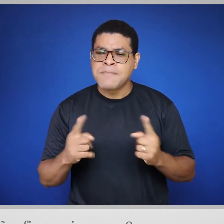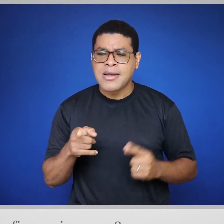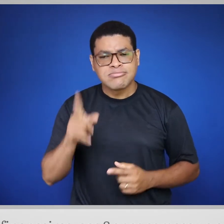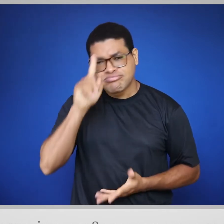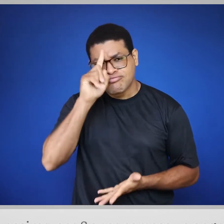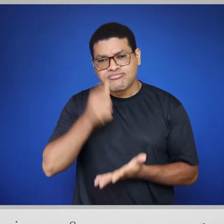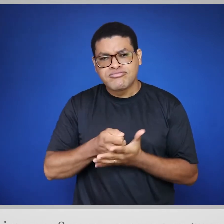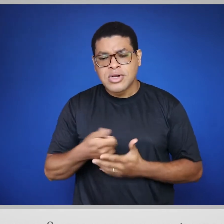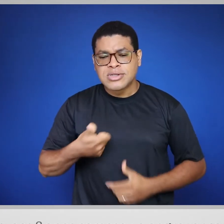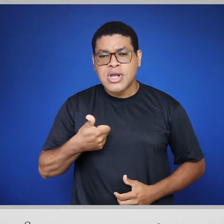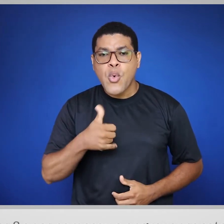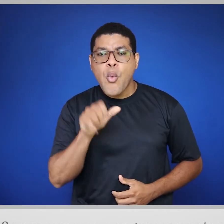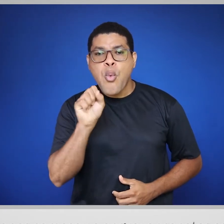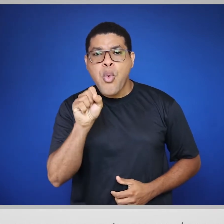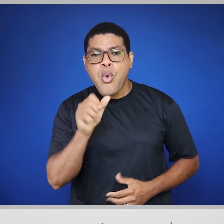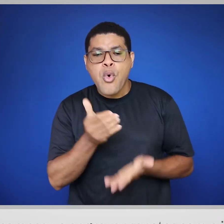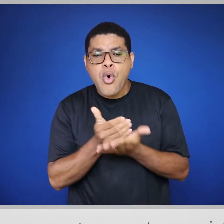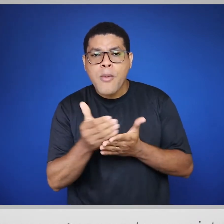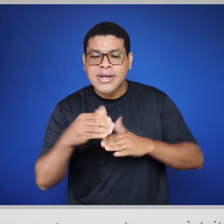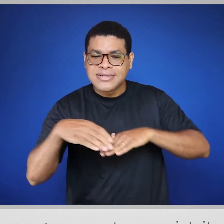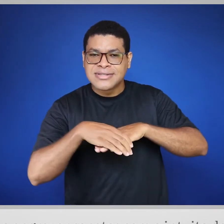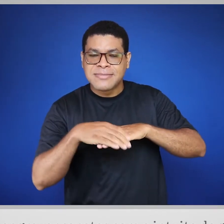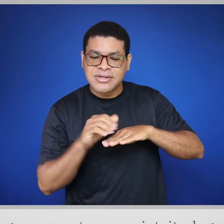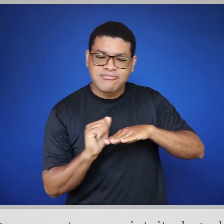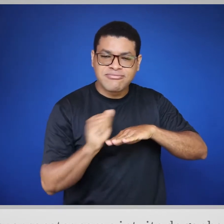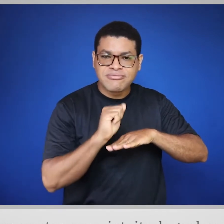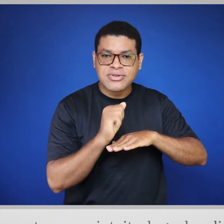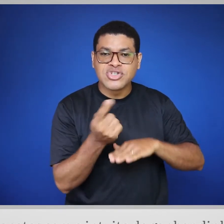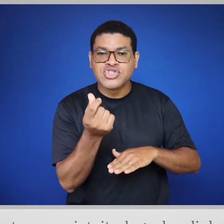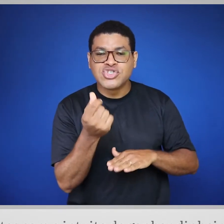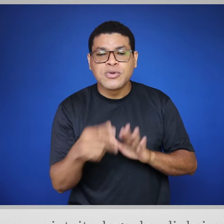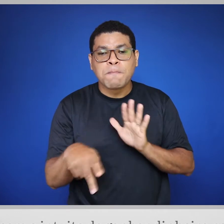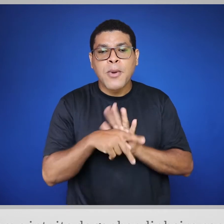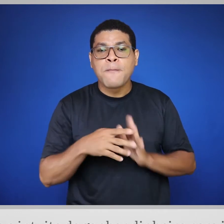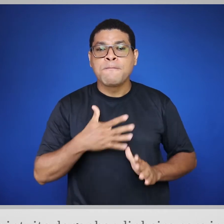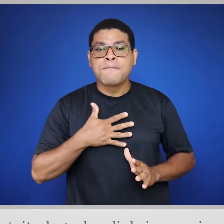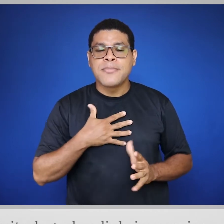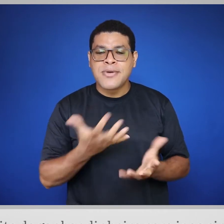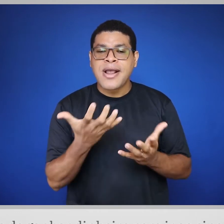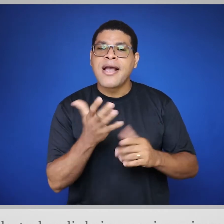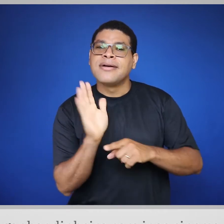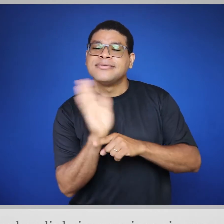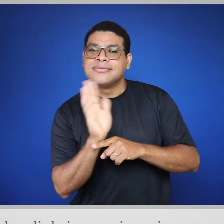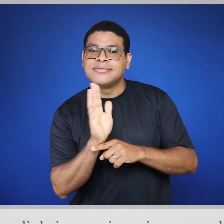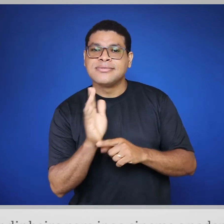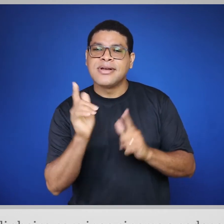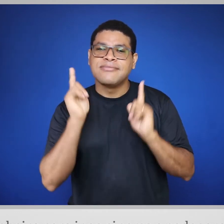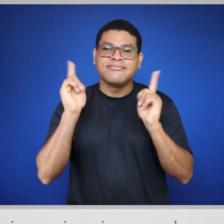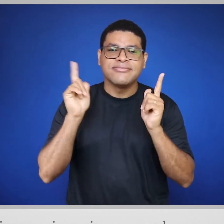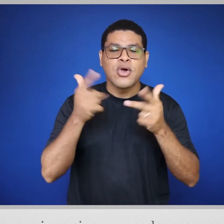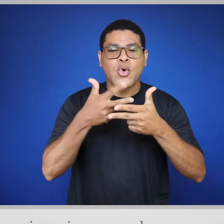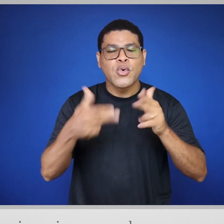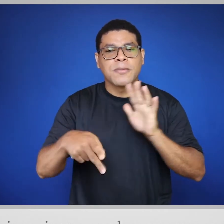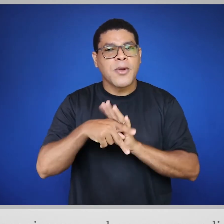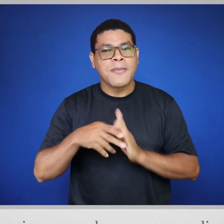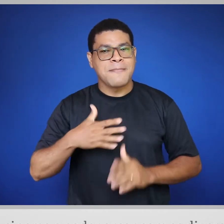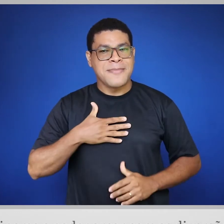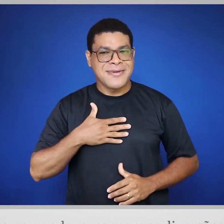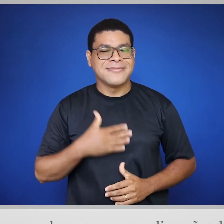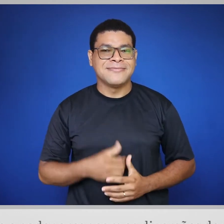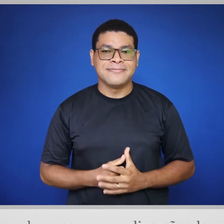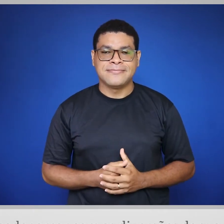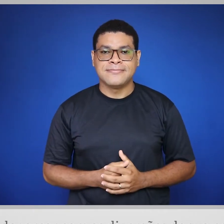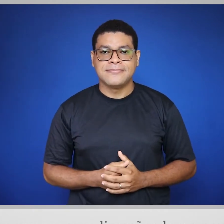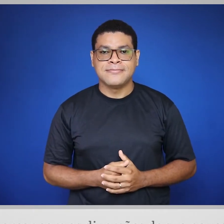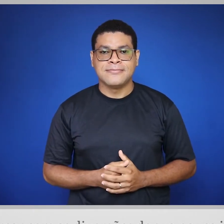condições financeiras, aos 8 anos começou a engraxar sapatos com o intuito de ganhar dinheiro, para ir ao cinema e